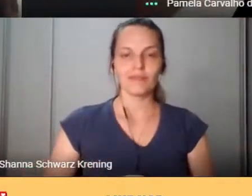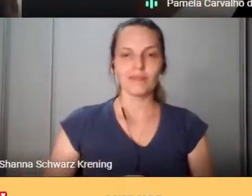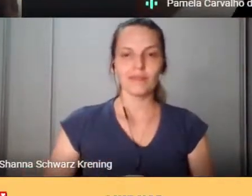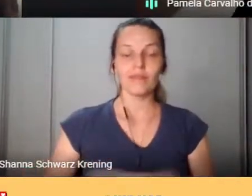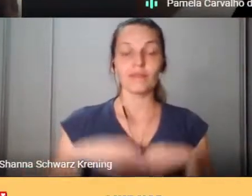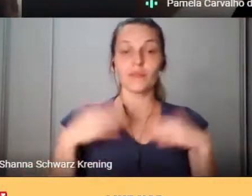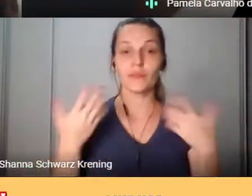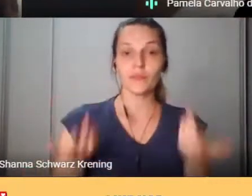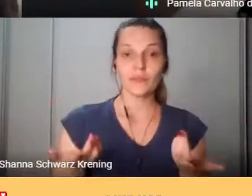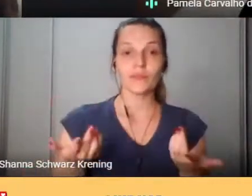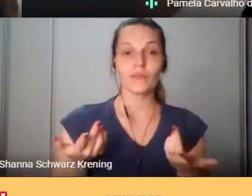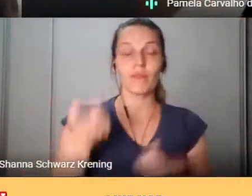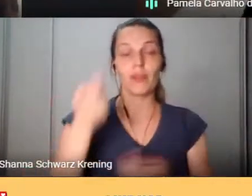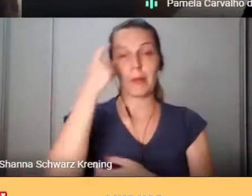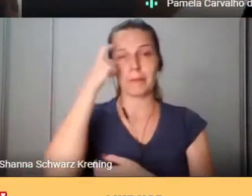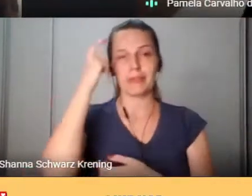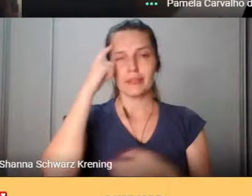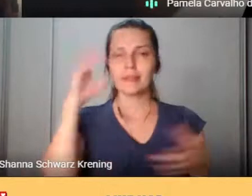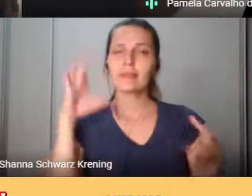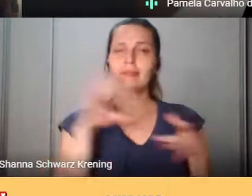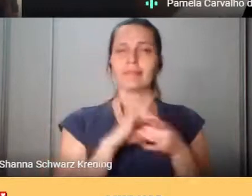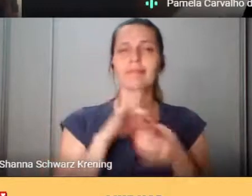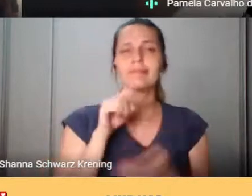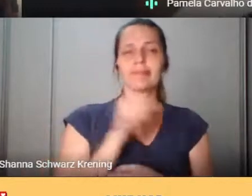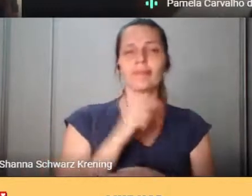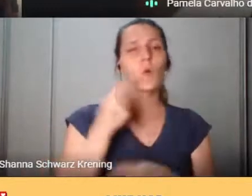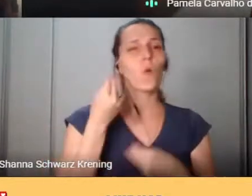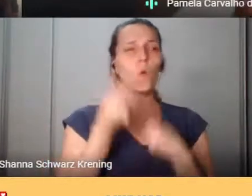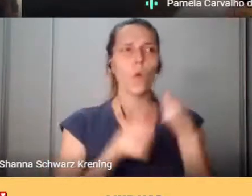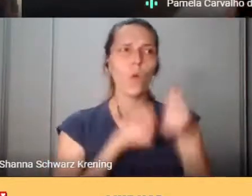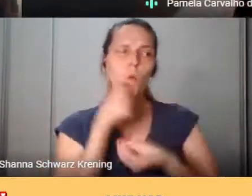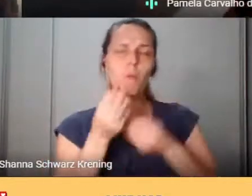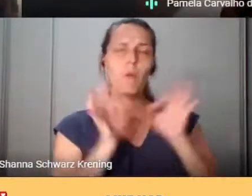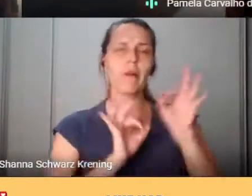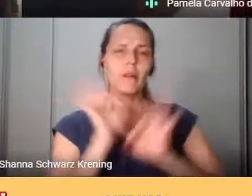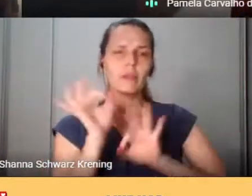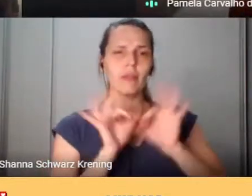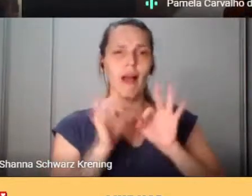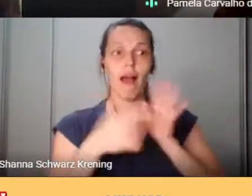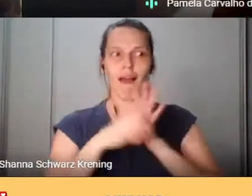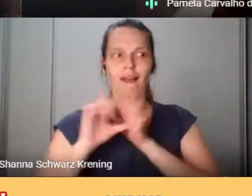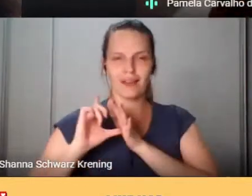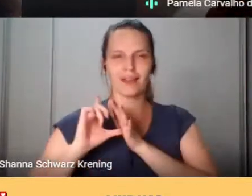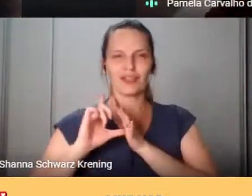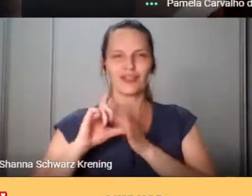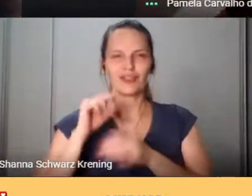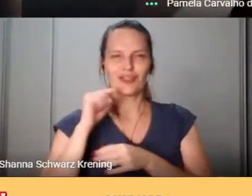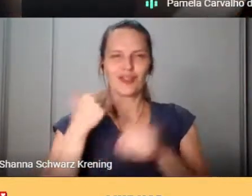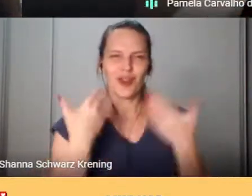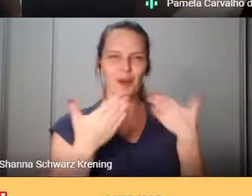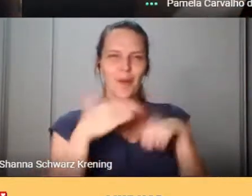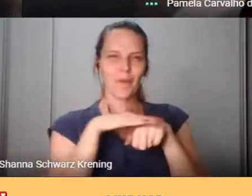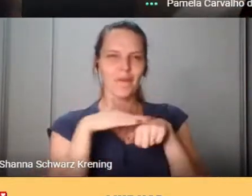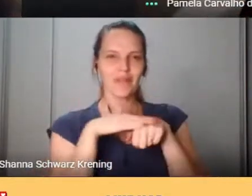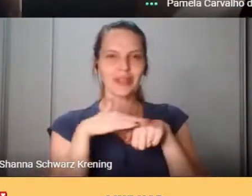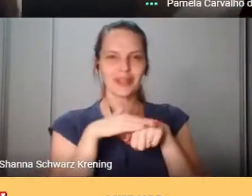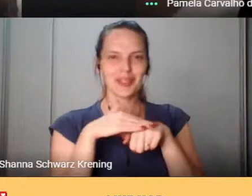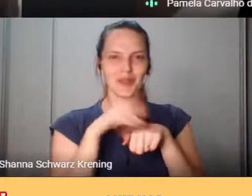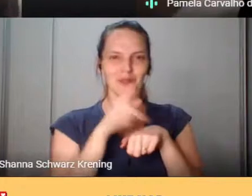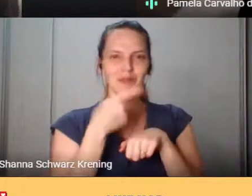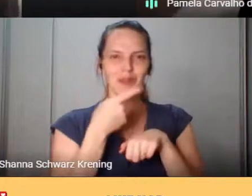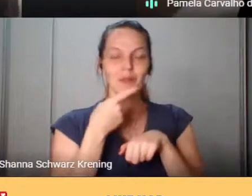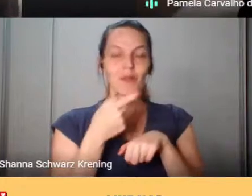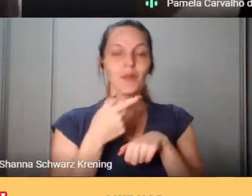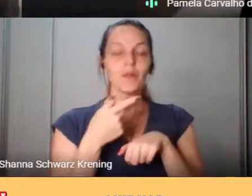Então, é pensando nisso, assim, como organizar. A gente estava conversando aquele dia que tu falou, né?